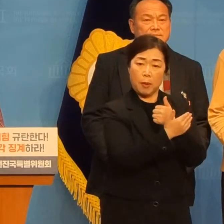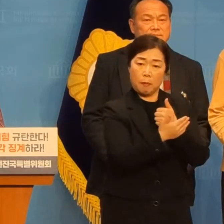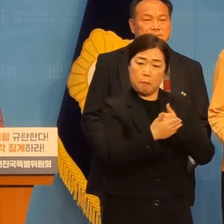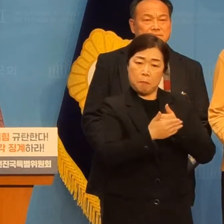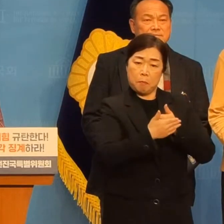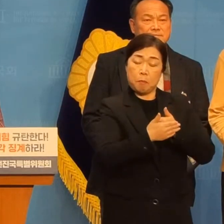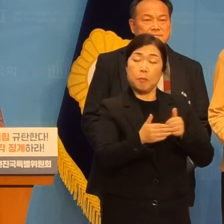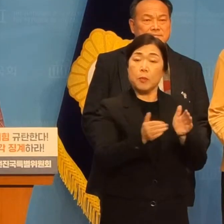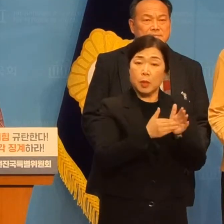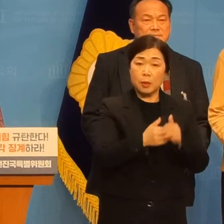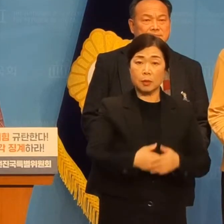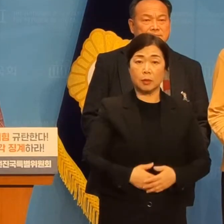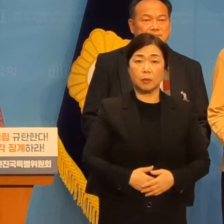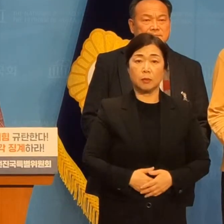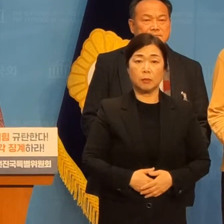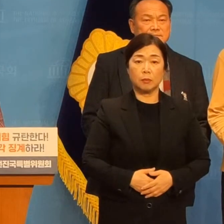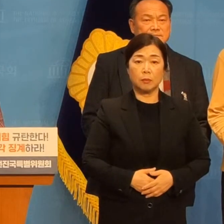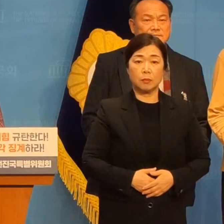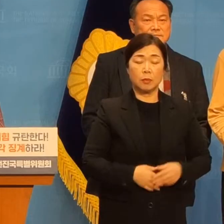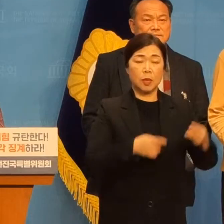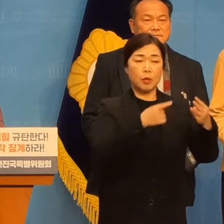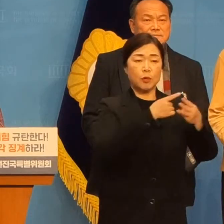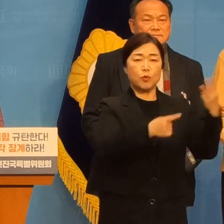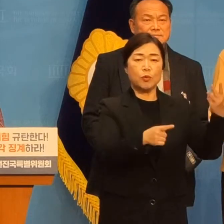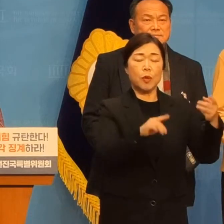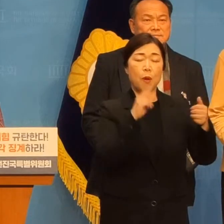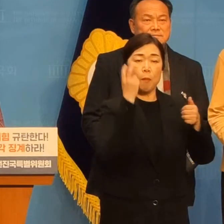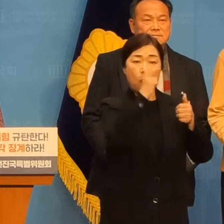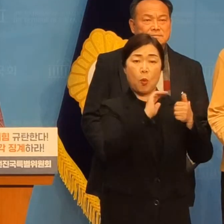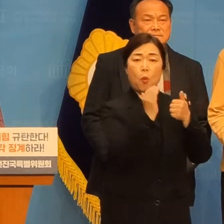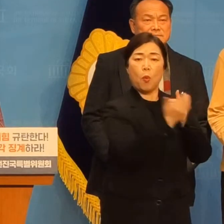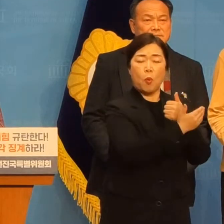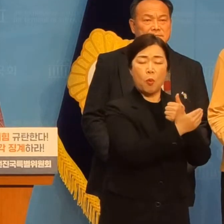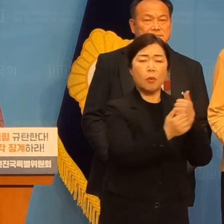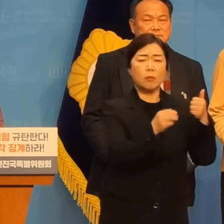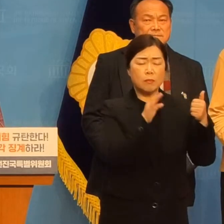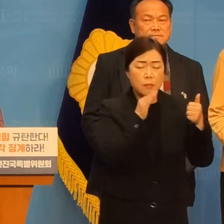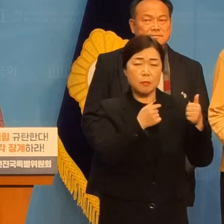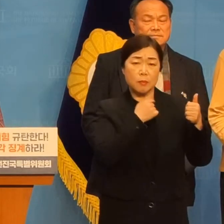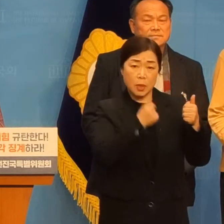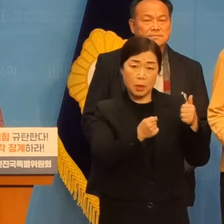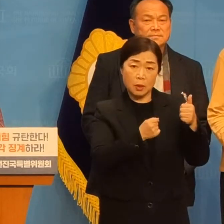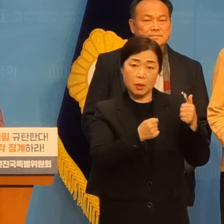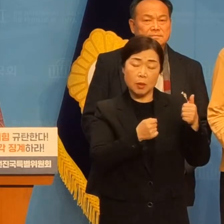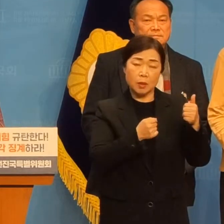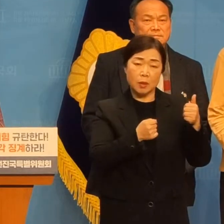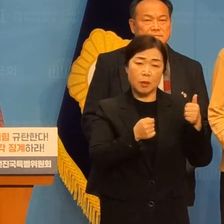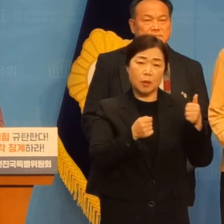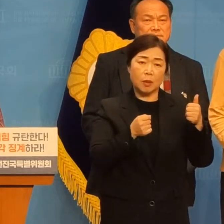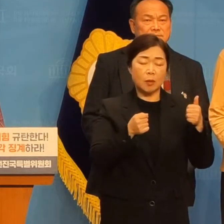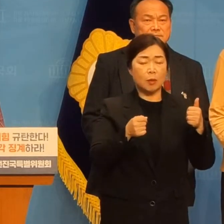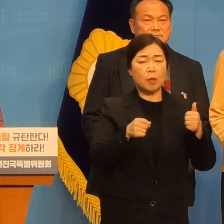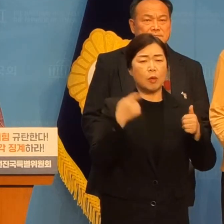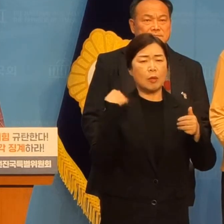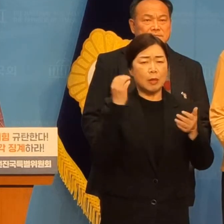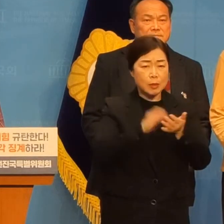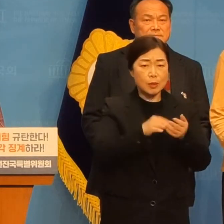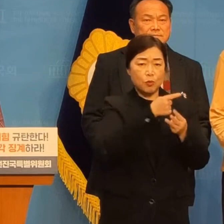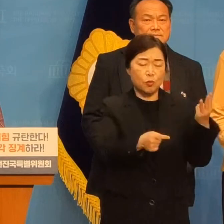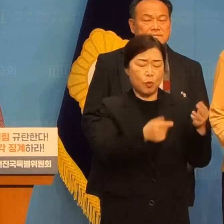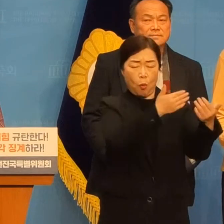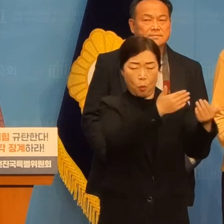받았습니다. 따뜻했던 윤석열식 보호가 그리운지 윤 어게인을 외치며 보답이라도